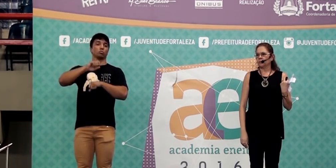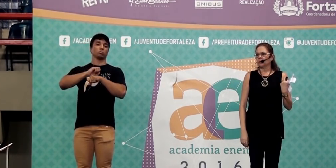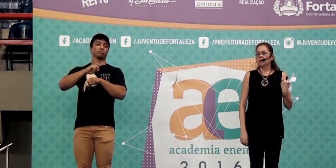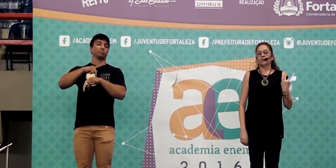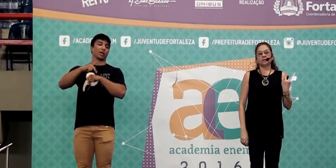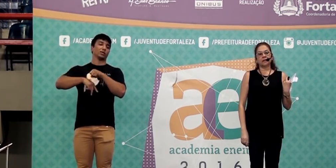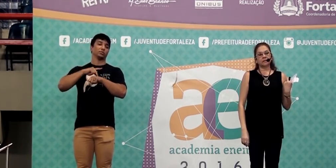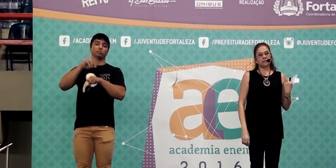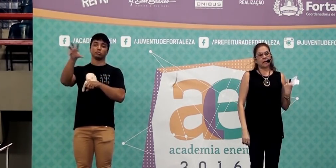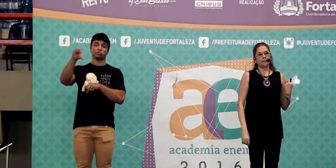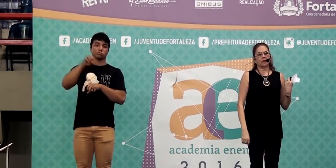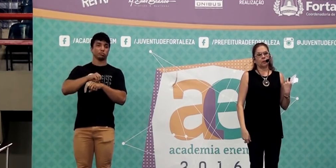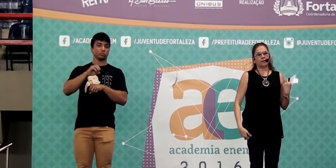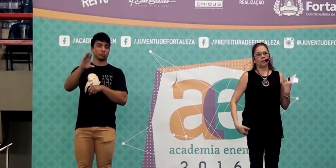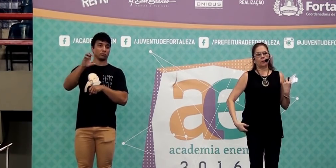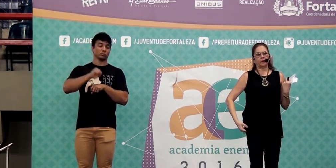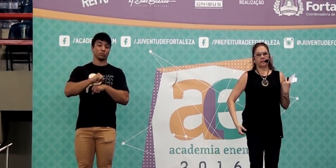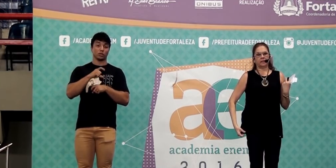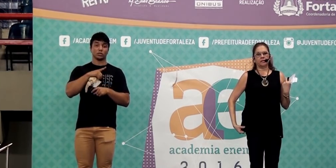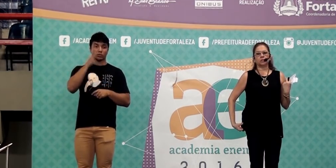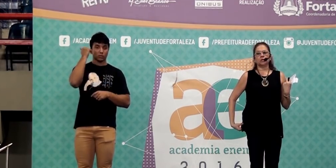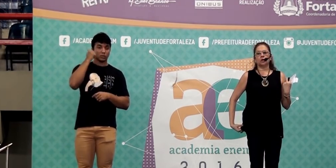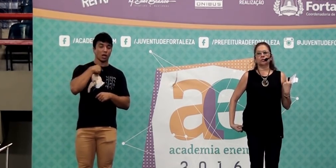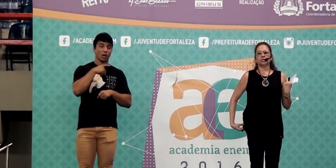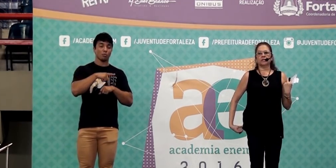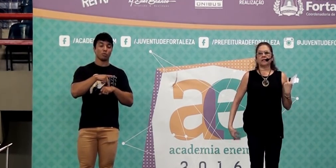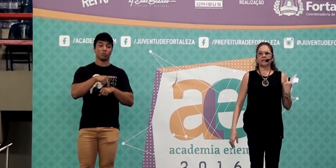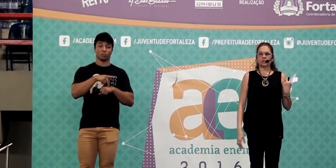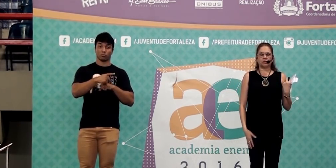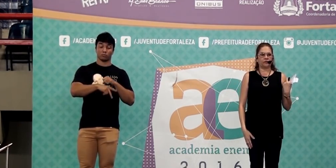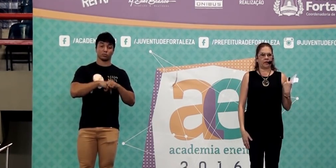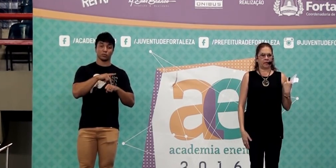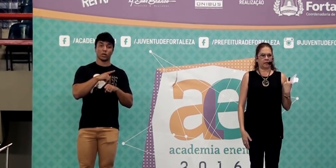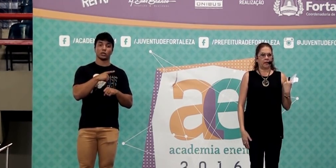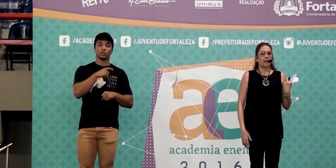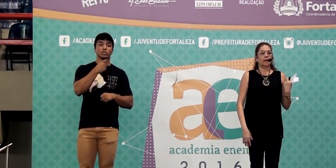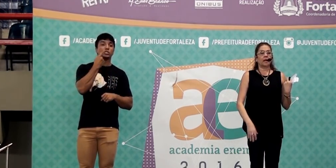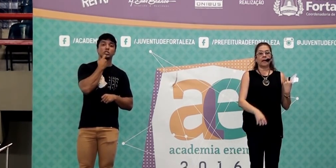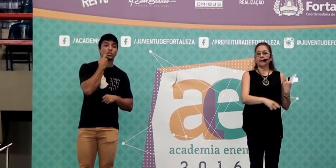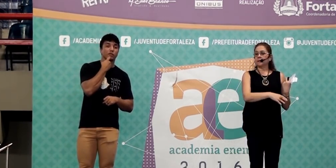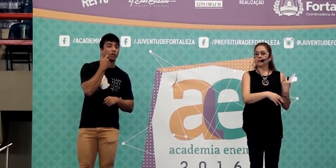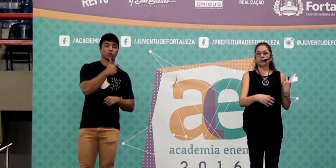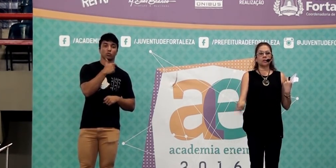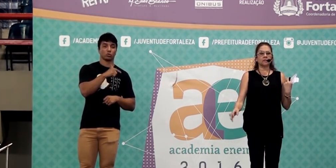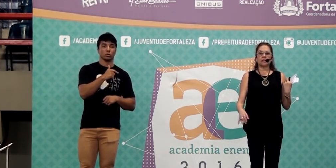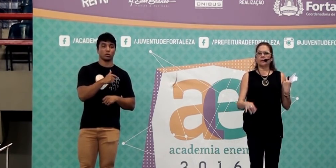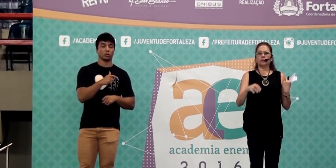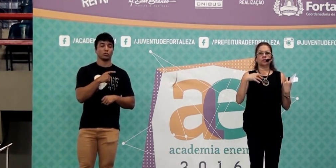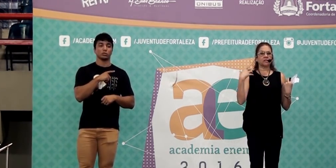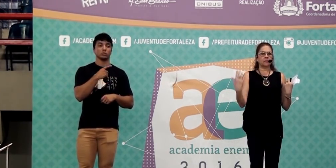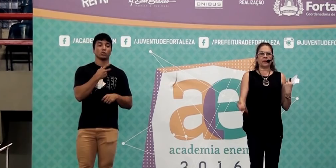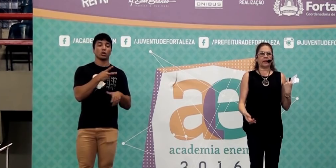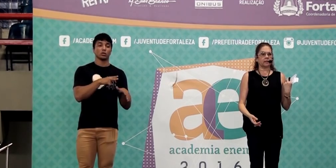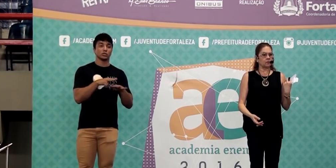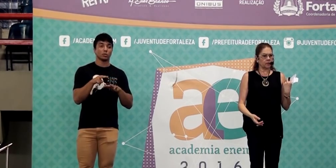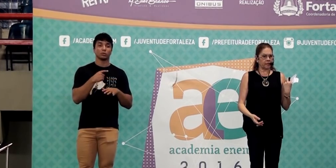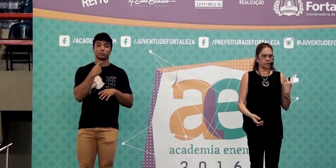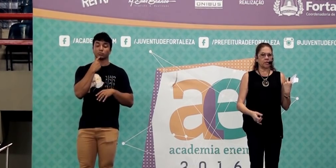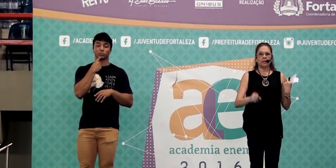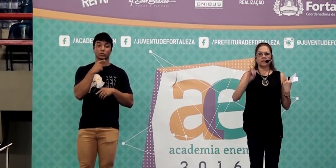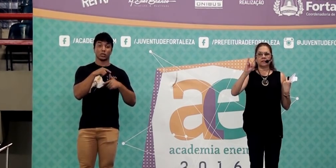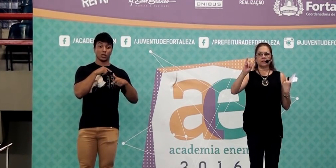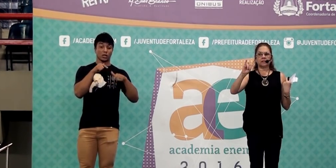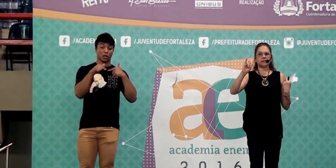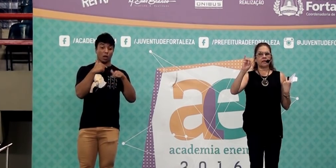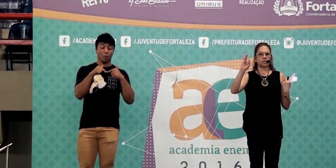país. Vocês sabem que o atual presidente tirou o dia da sexta-feira. Lá ele tem toda semana, o desemprego é tão